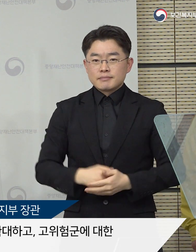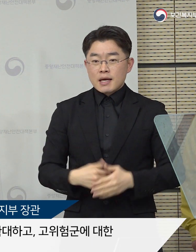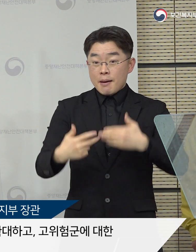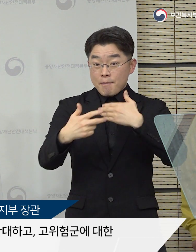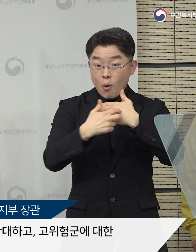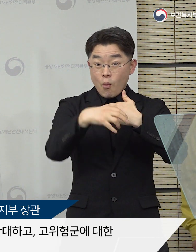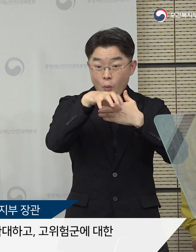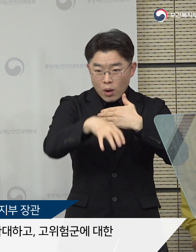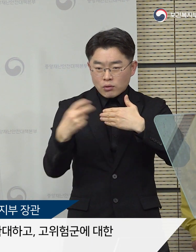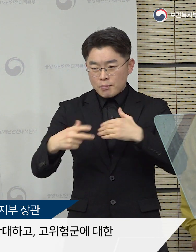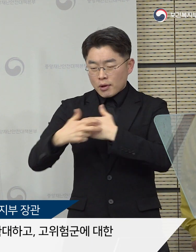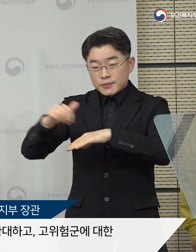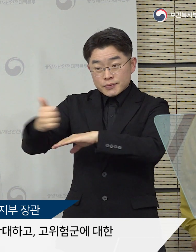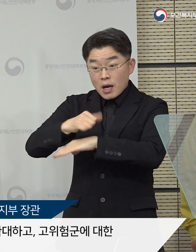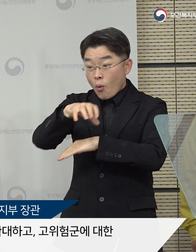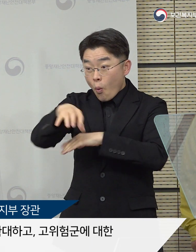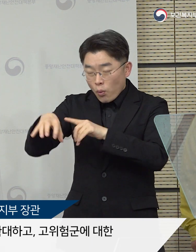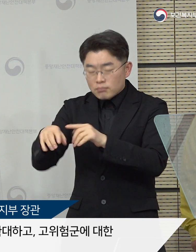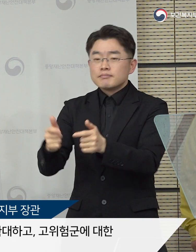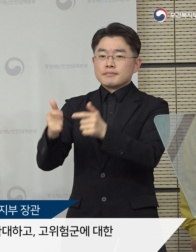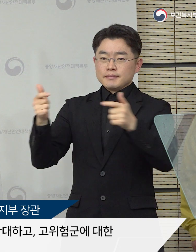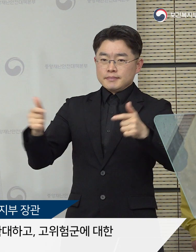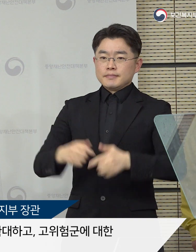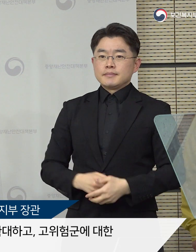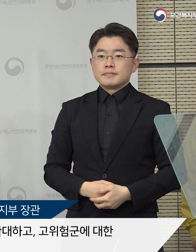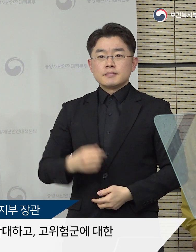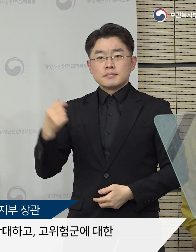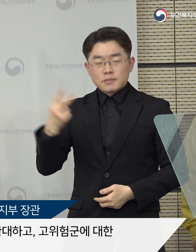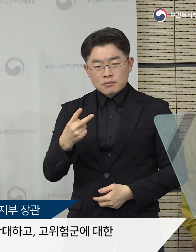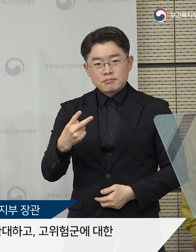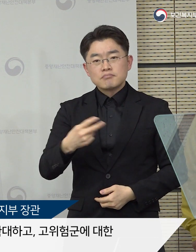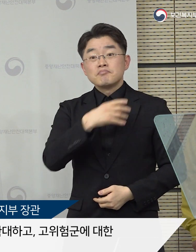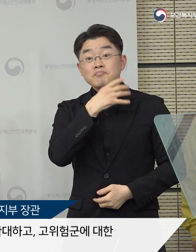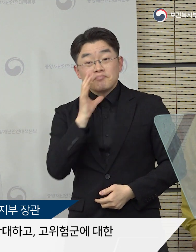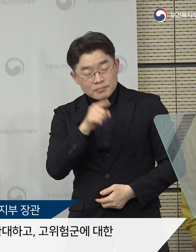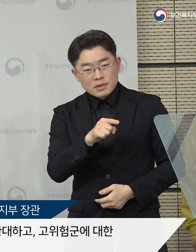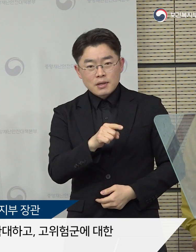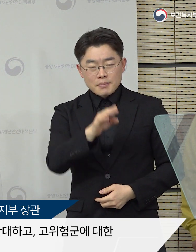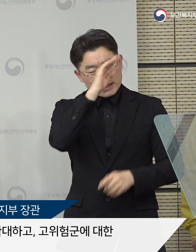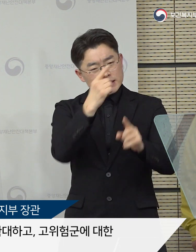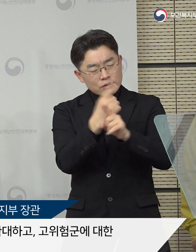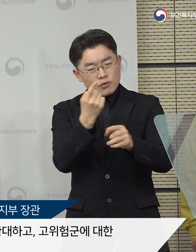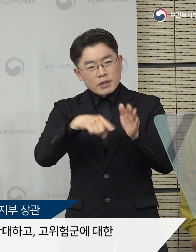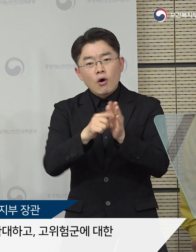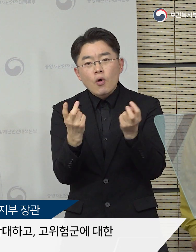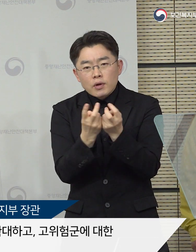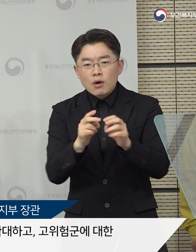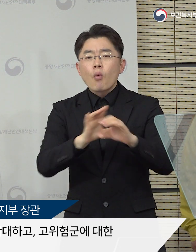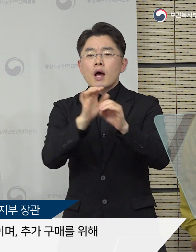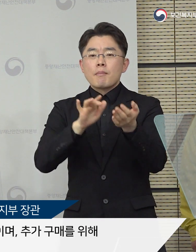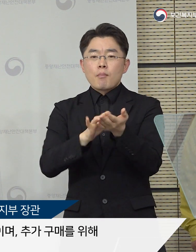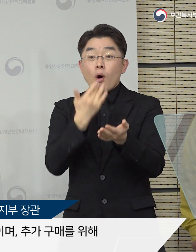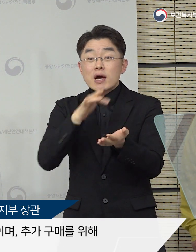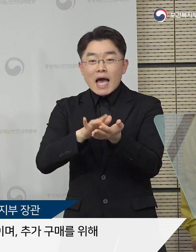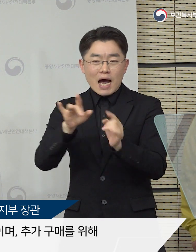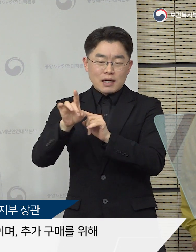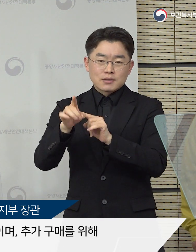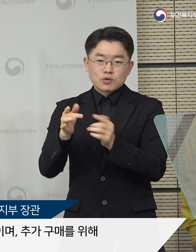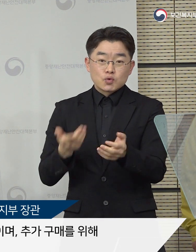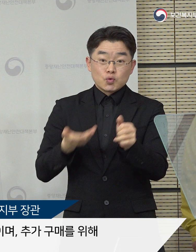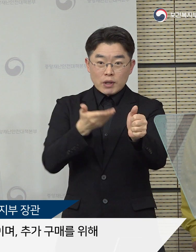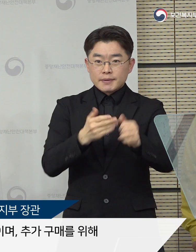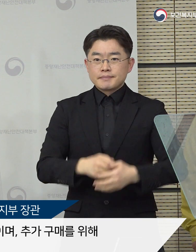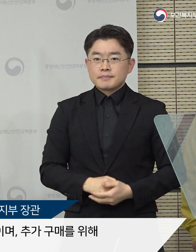관리의료기관과 단기 외래 진료센터를 계속 확대하고 고위험군에 대한 경구용 치료제도 지원하겠습니다. 경구용